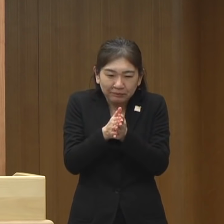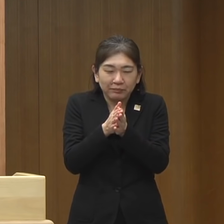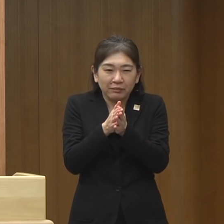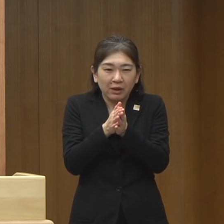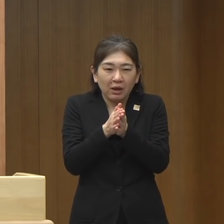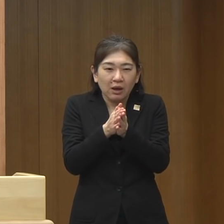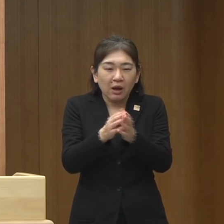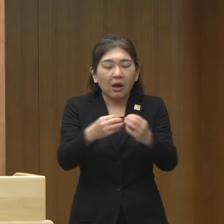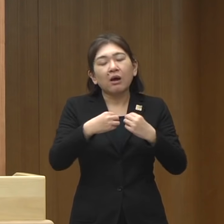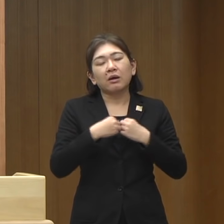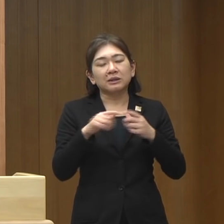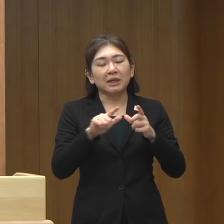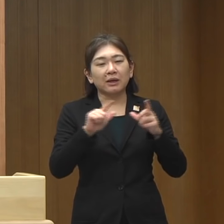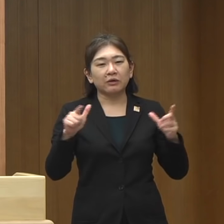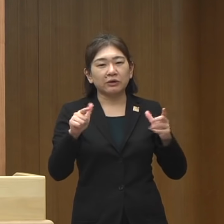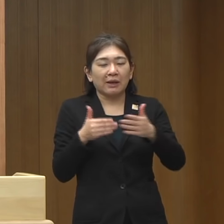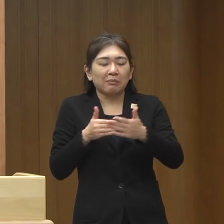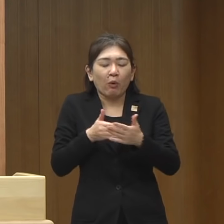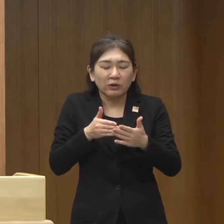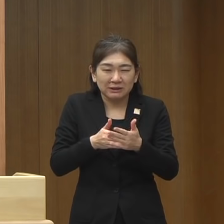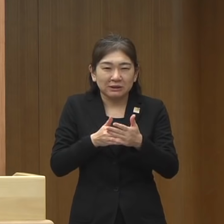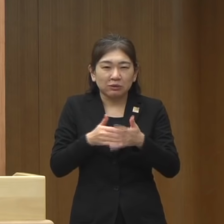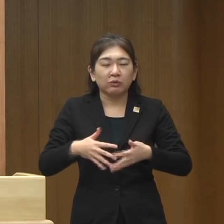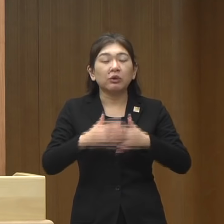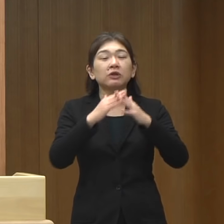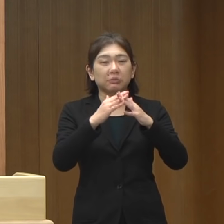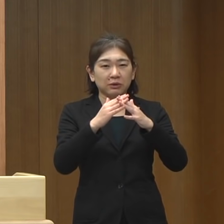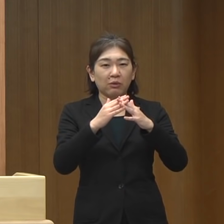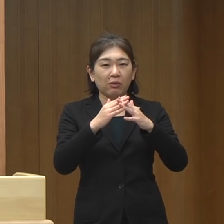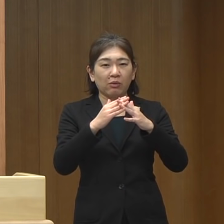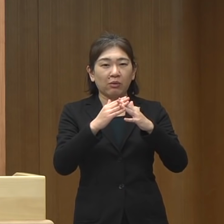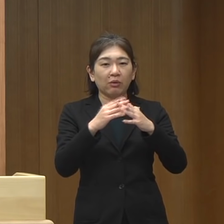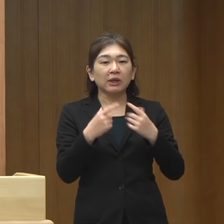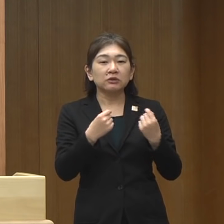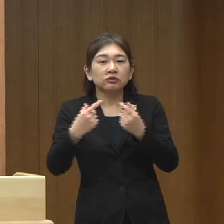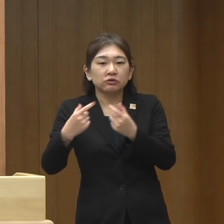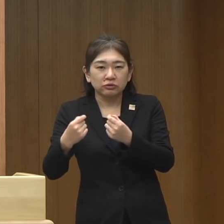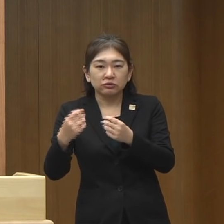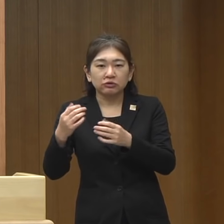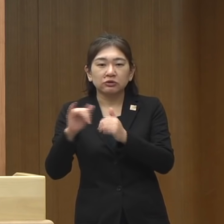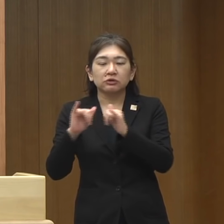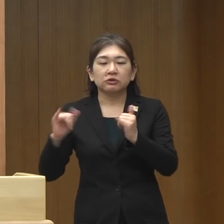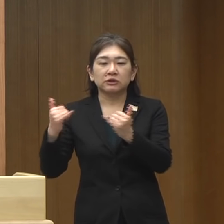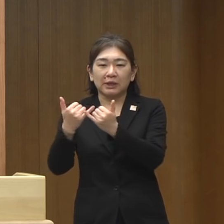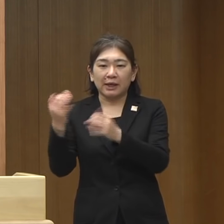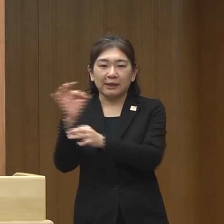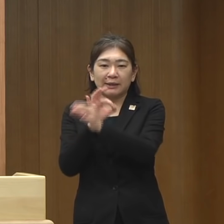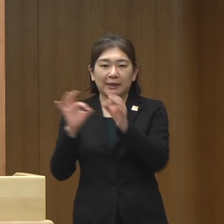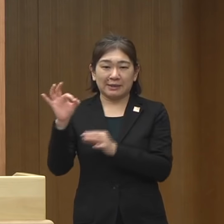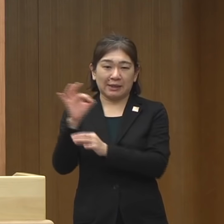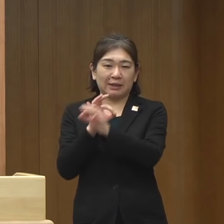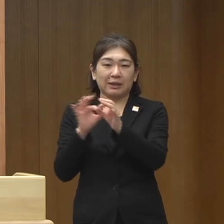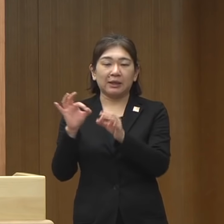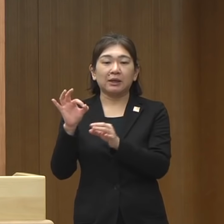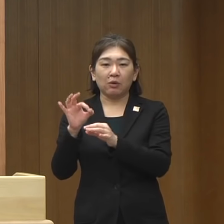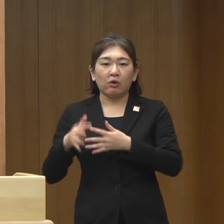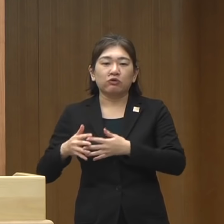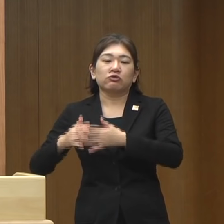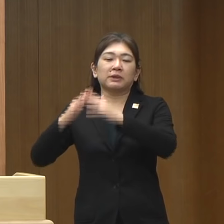防止の取り組みを行いつつ、社会経済活動を行う社会を作